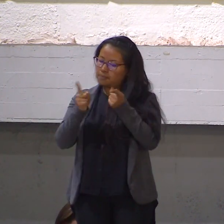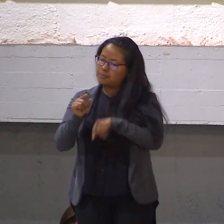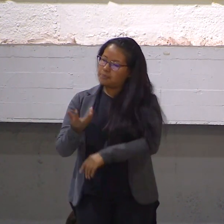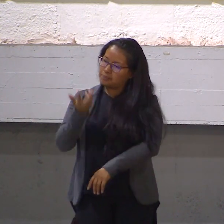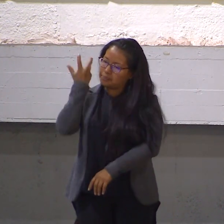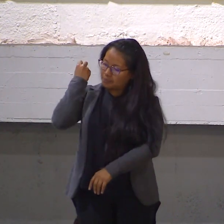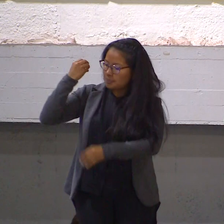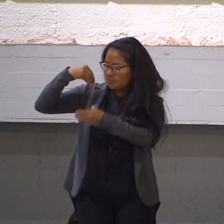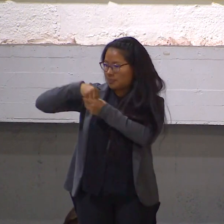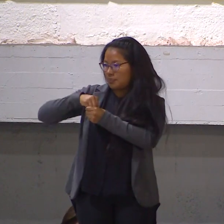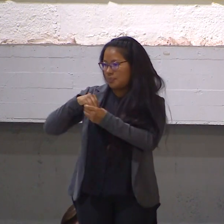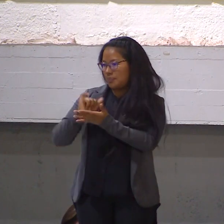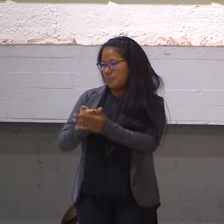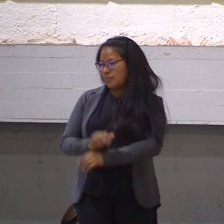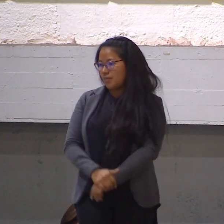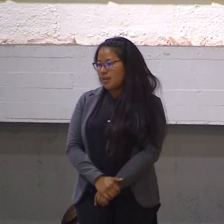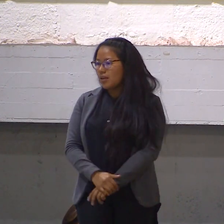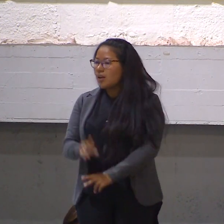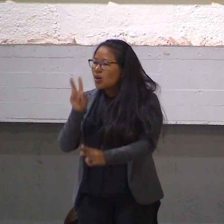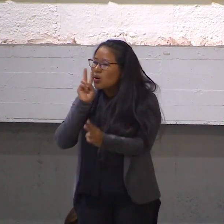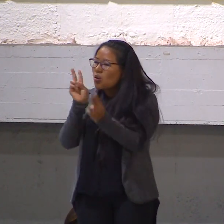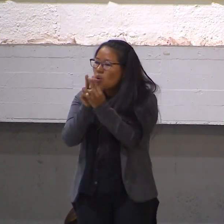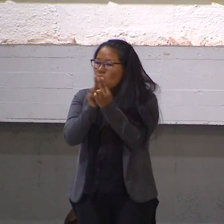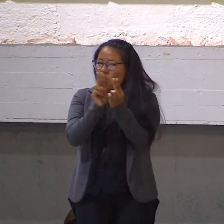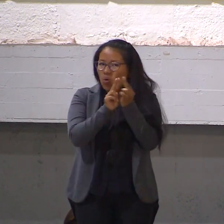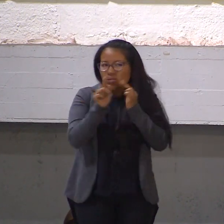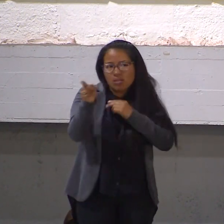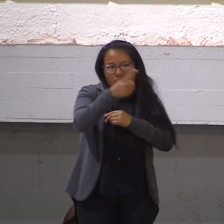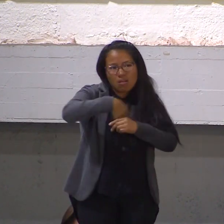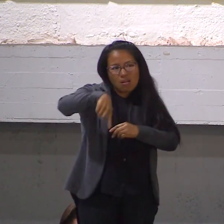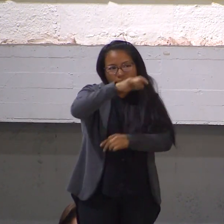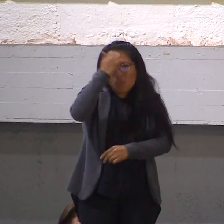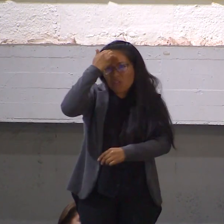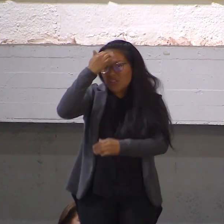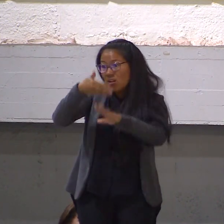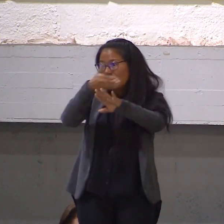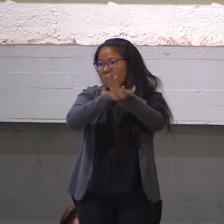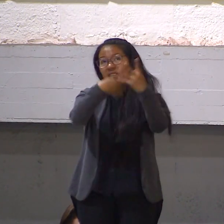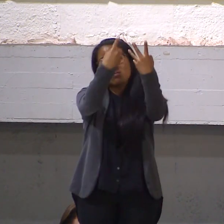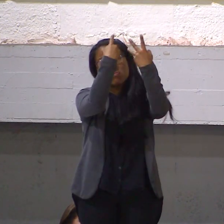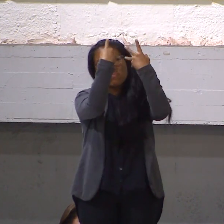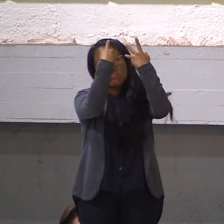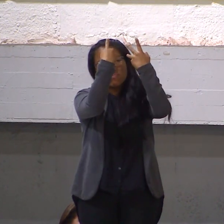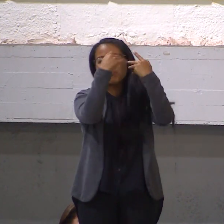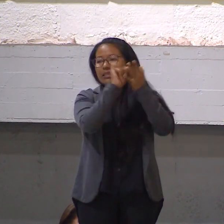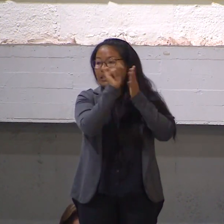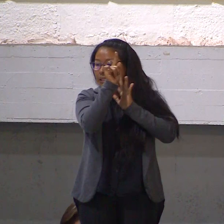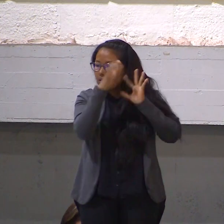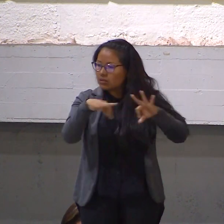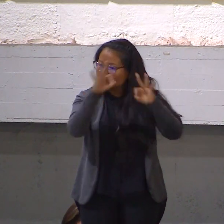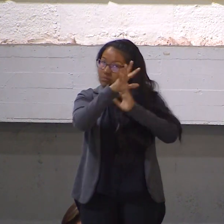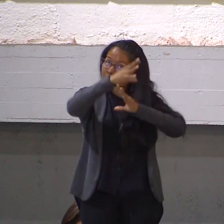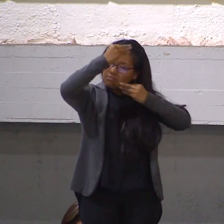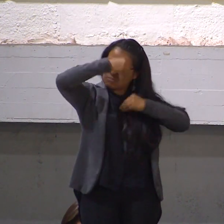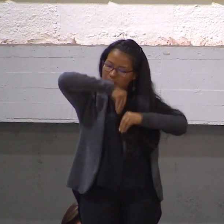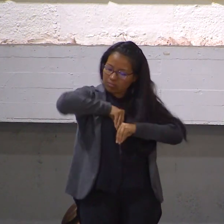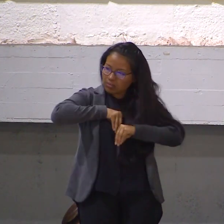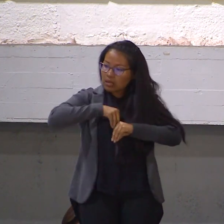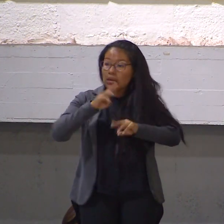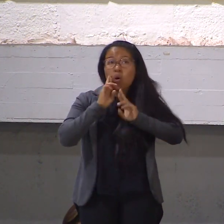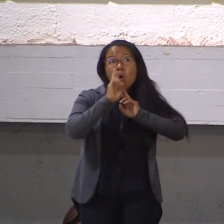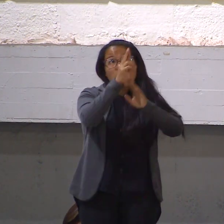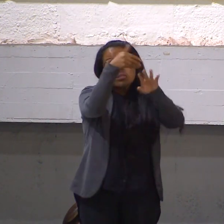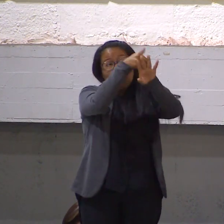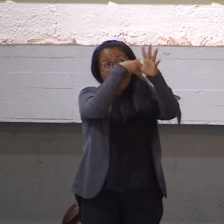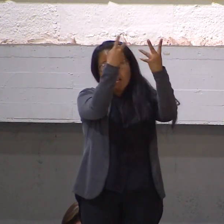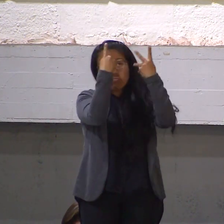y conocer todo lo que nuestros maestros nos han aportado reconocer lo que nuestros maestros nos han aportado